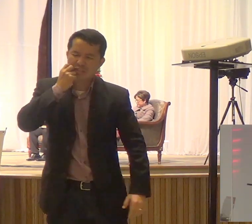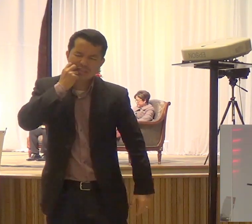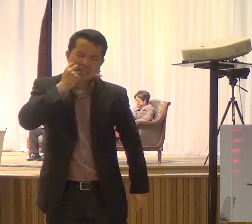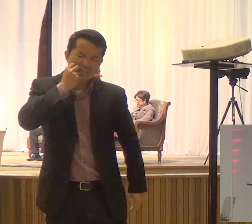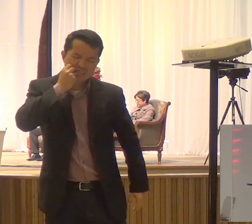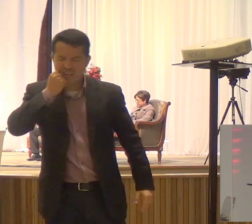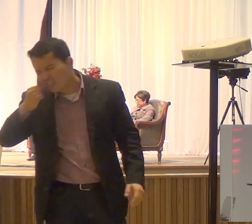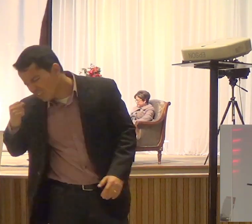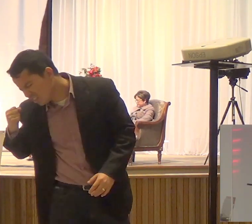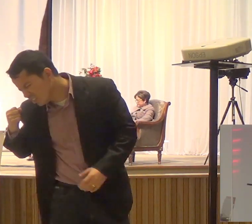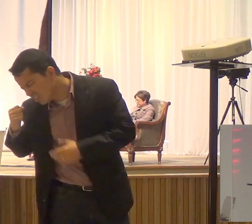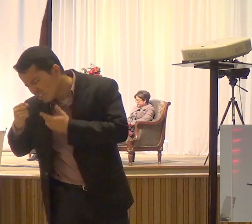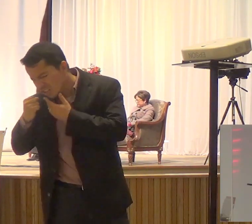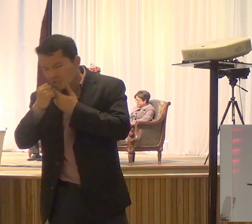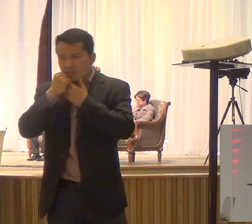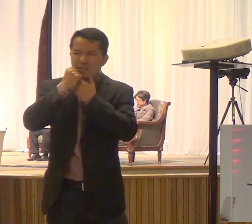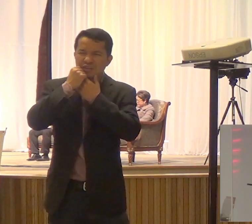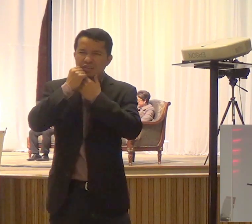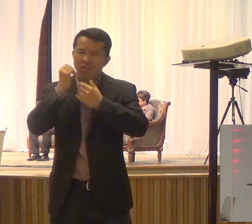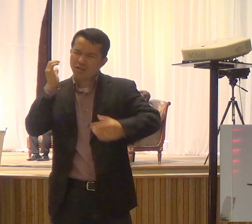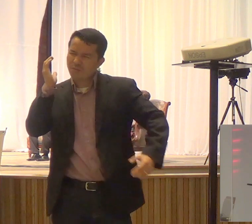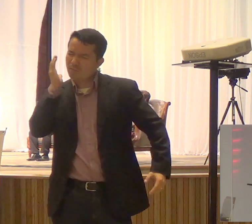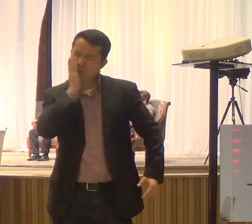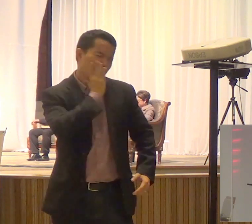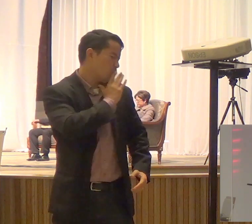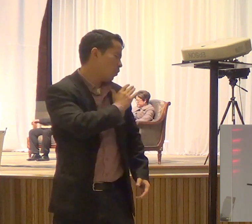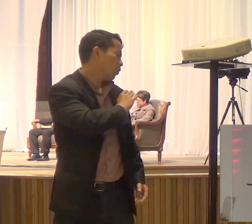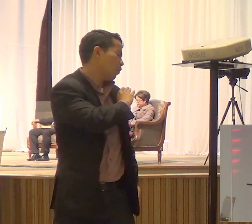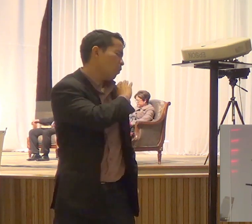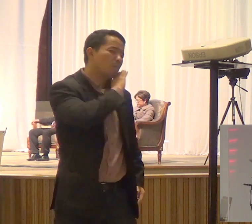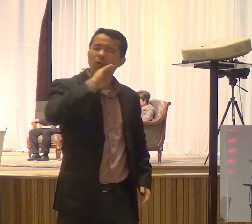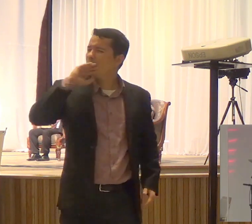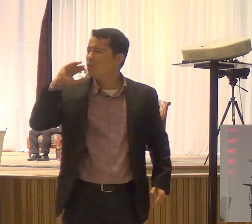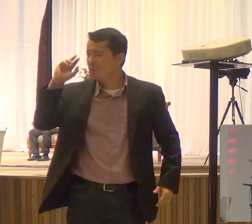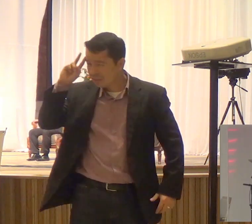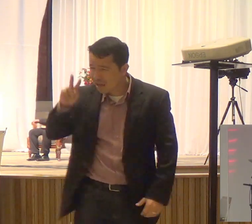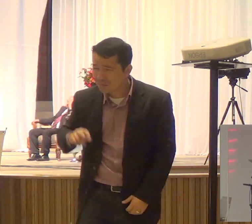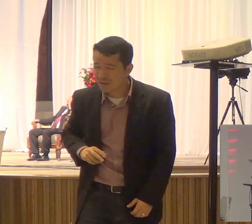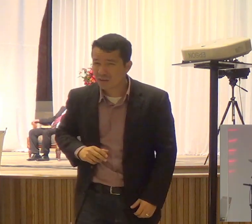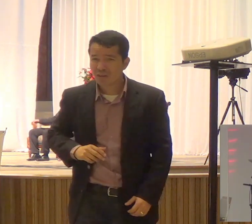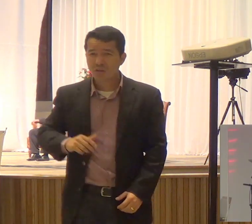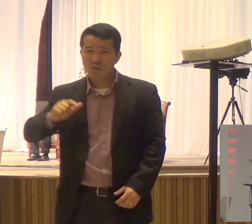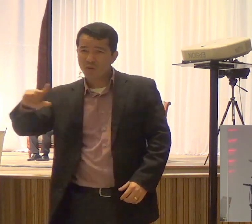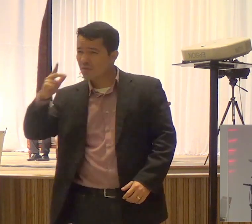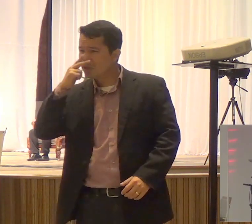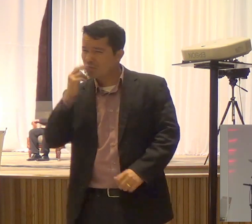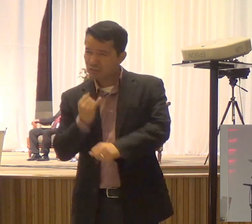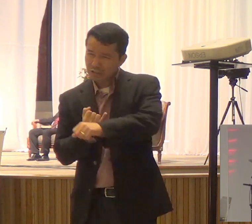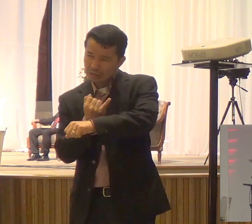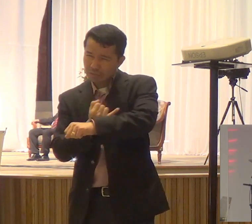puxada, e apanhou na cabeça, quando alguém chegou e colocou uma coroa de